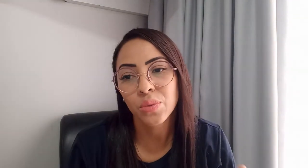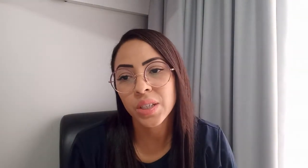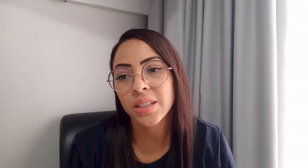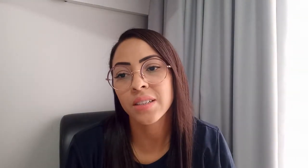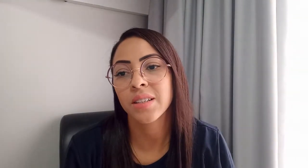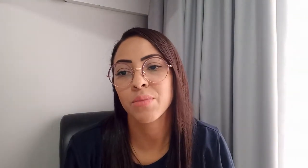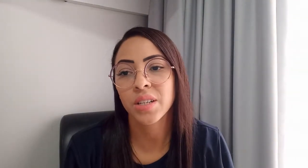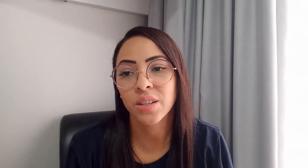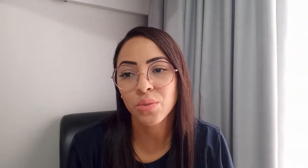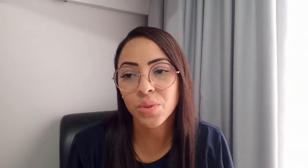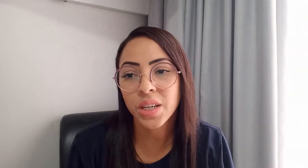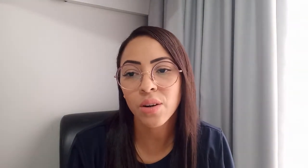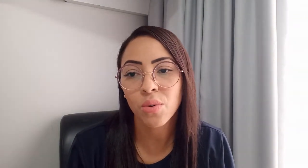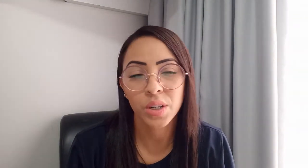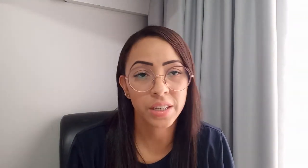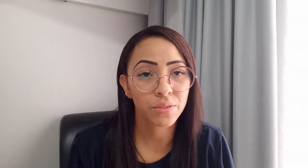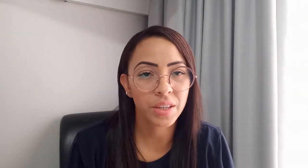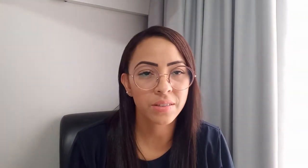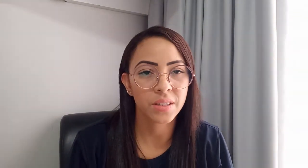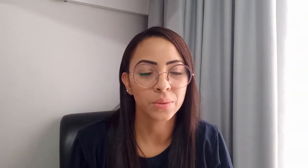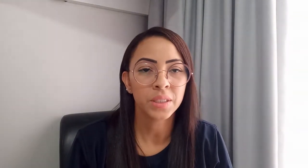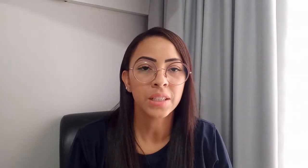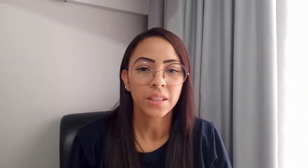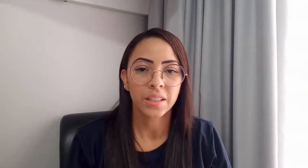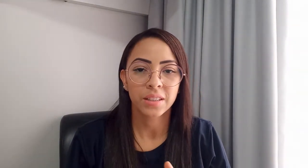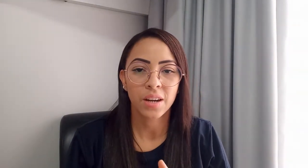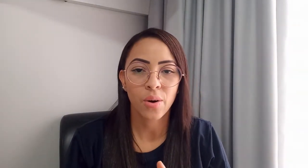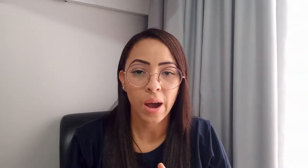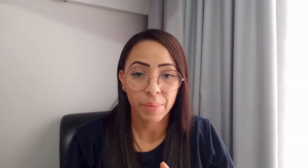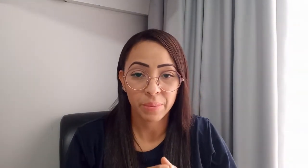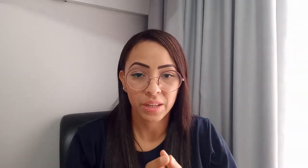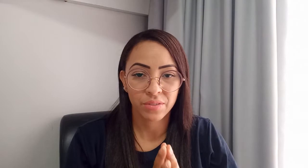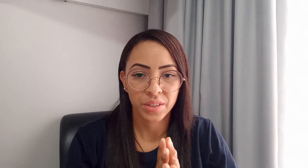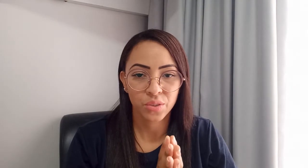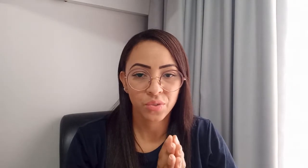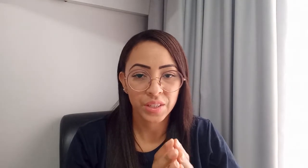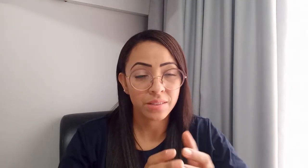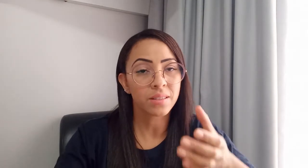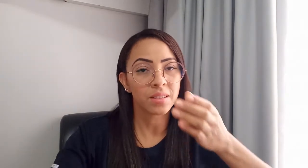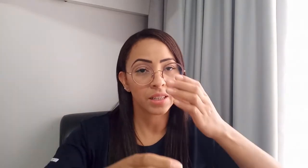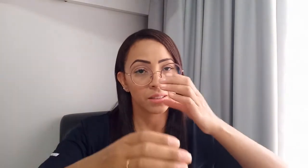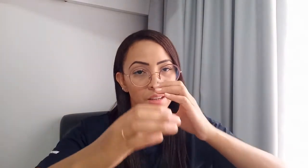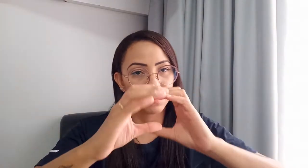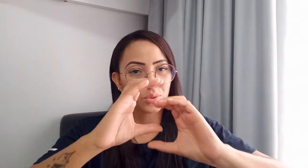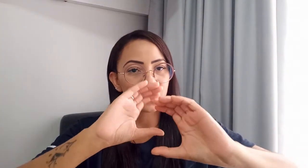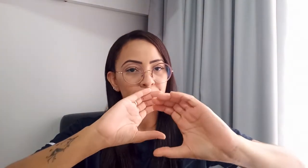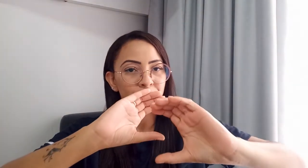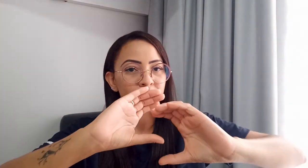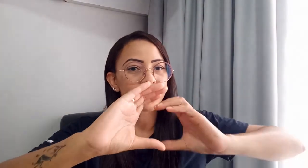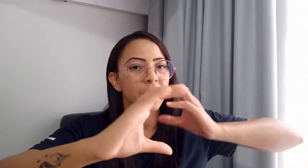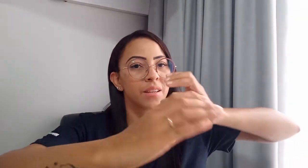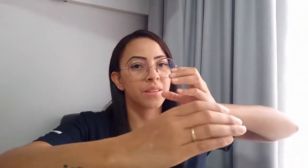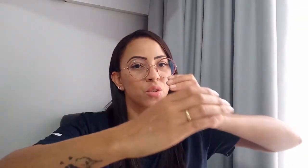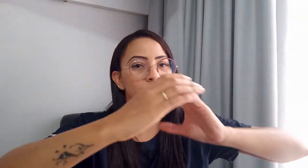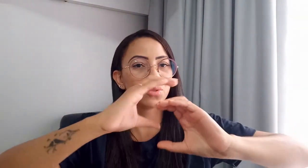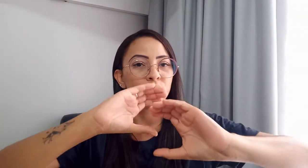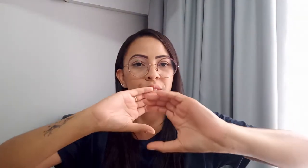aleluia, o cordeiro venceu. Então, a primeira vez eu fiz cantamos, né? Esse é o sinal de